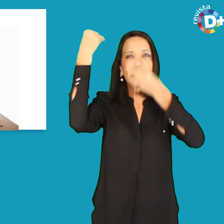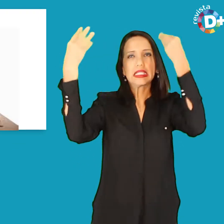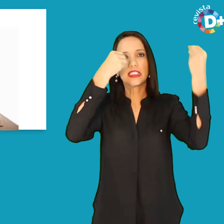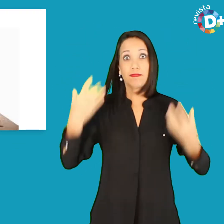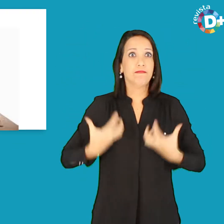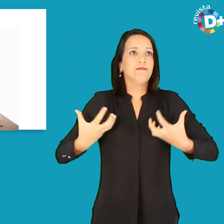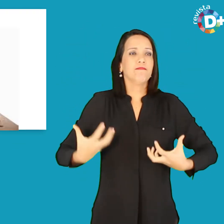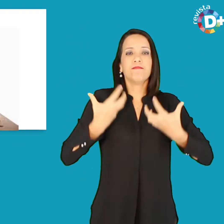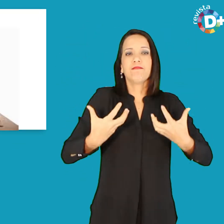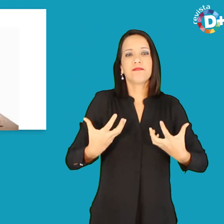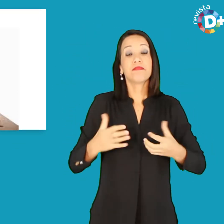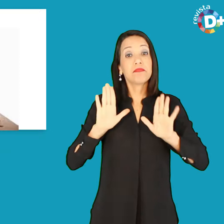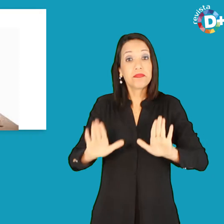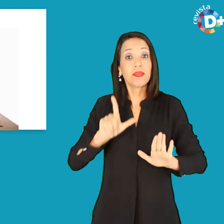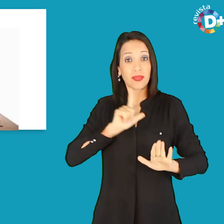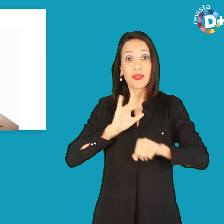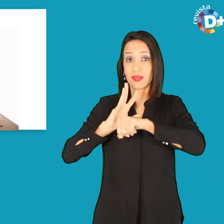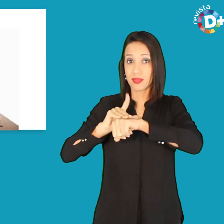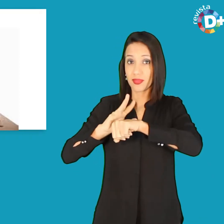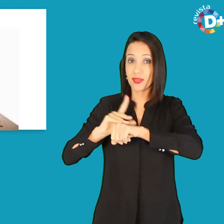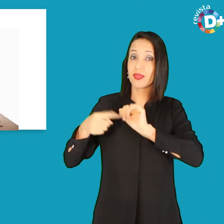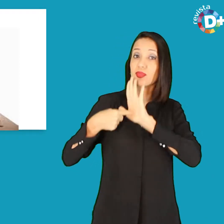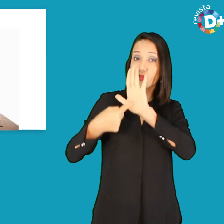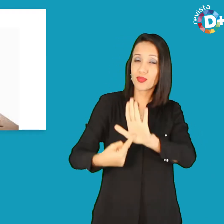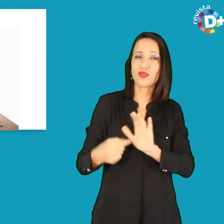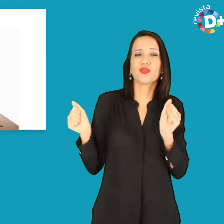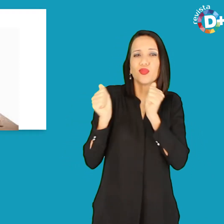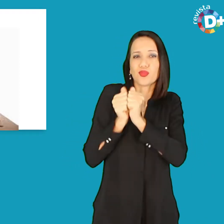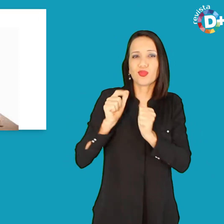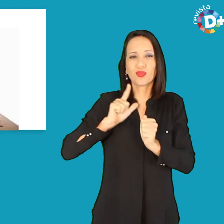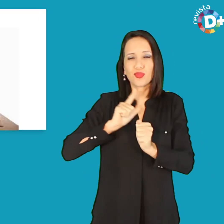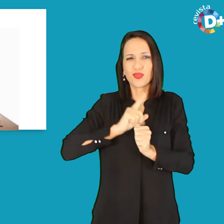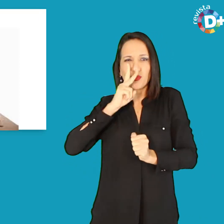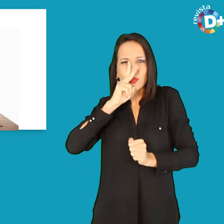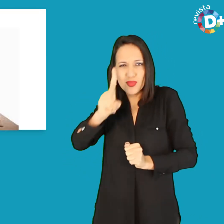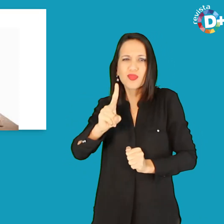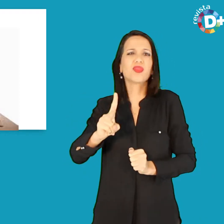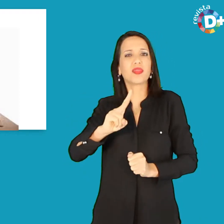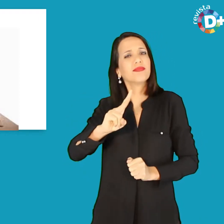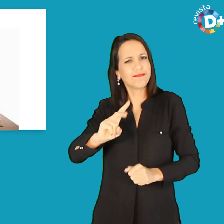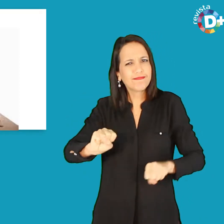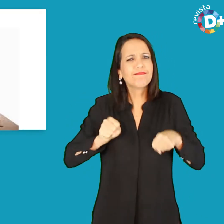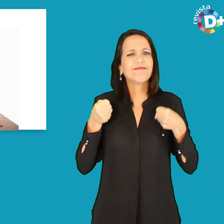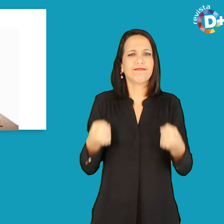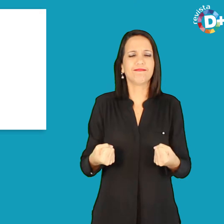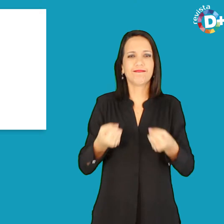em quem tem TDAH, esses sinais surgem juntos e de forma mais intensa e frequente, prejudicando muito a vida